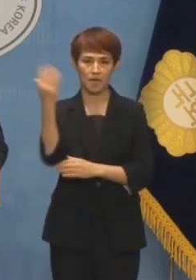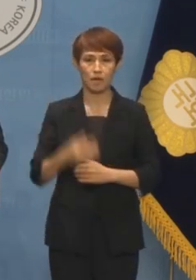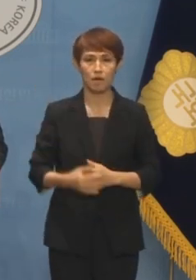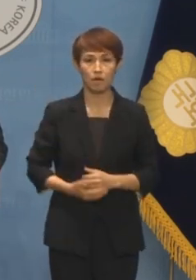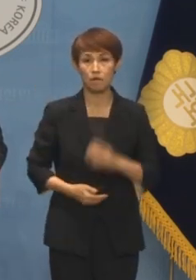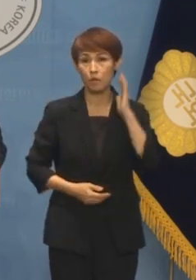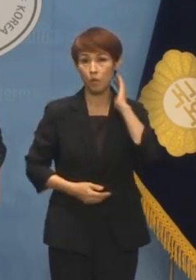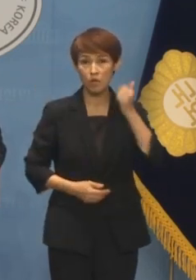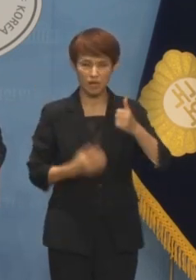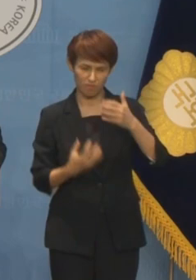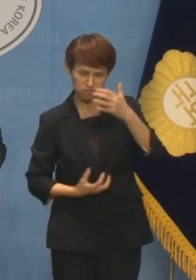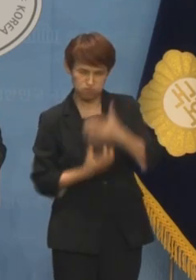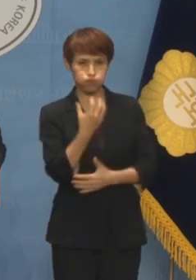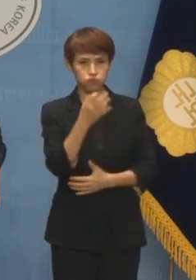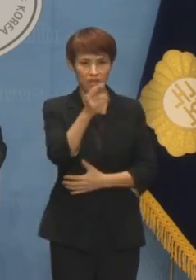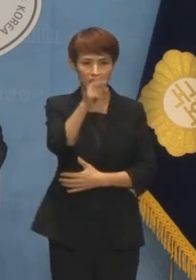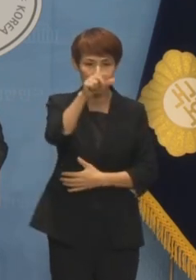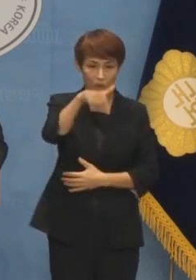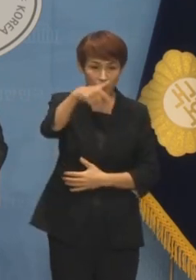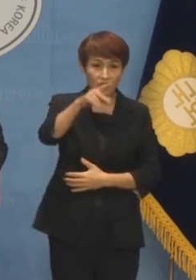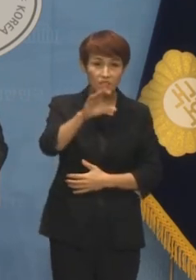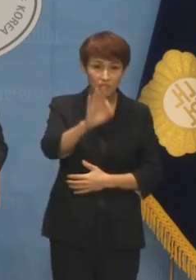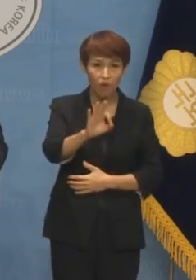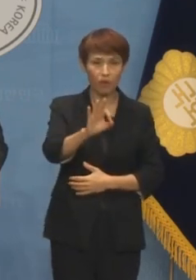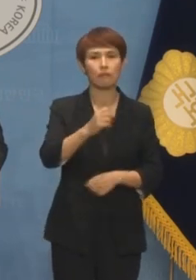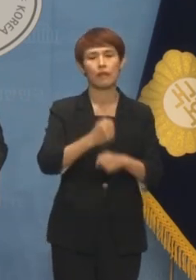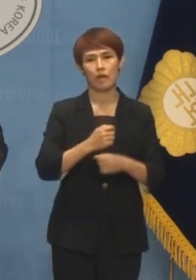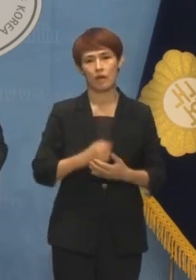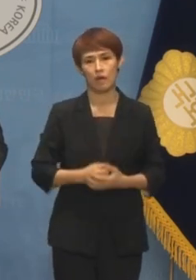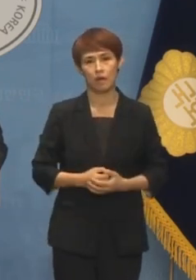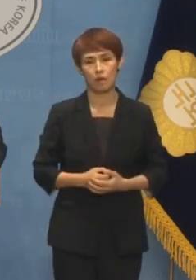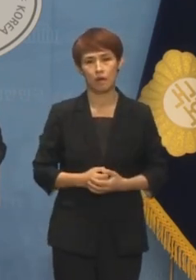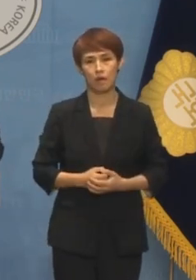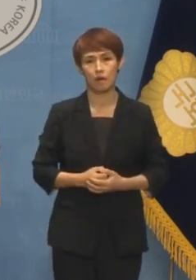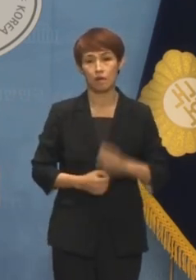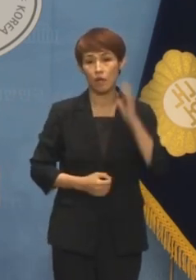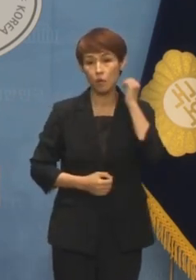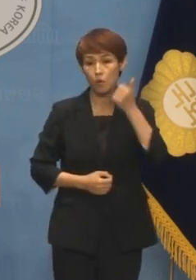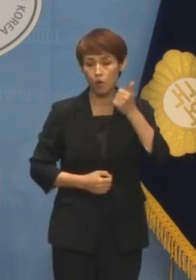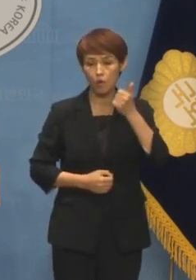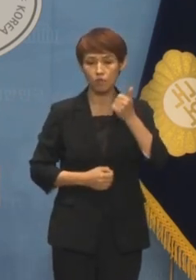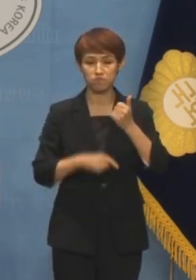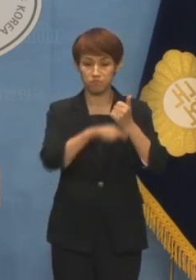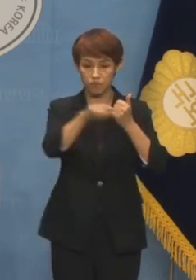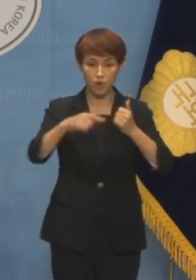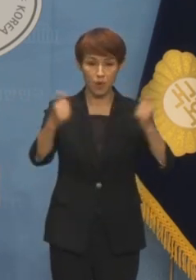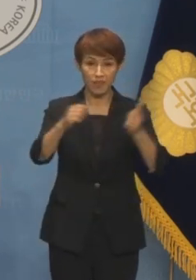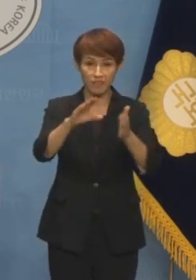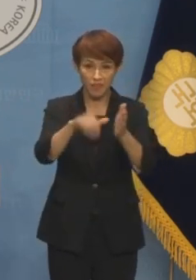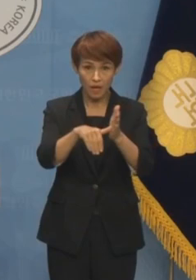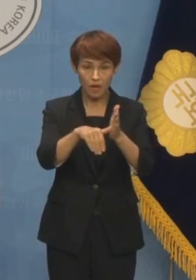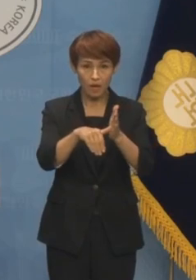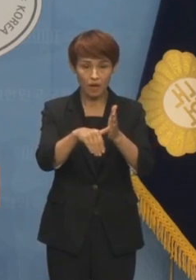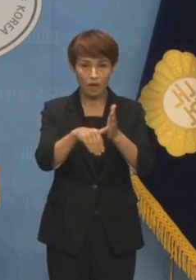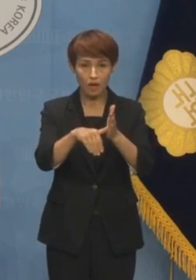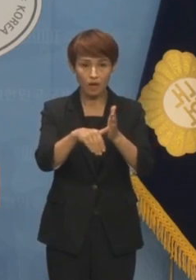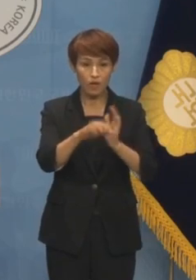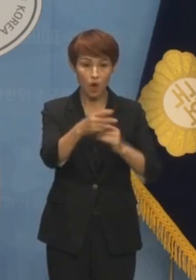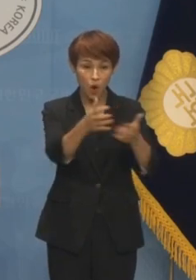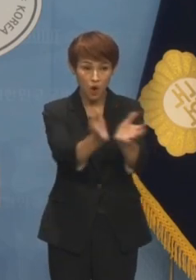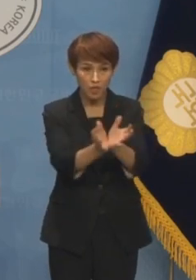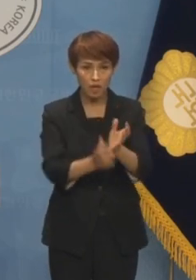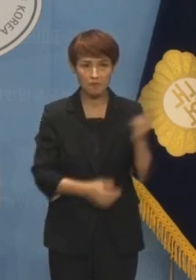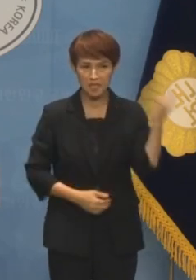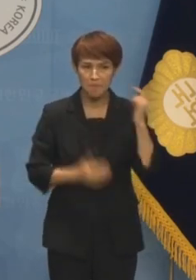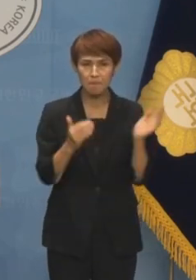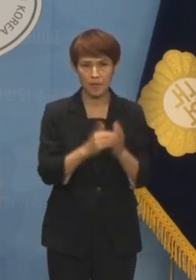대통령이 역정을 냈다. 여권 인사가 대통령 주재 회의 참석자에게 직접 들었다는 말입니다. 경로의